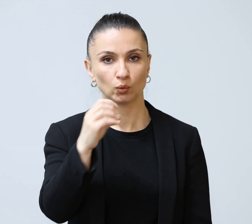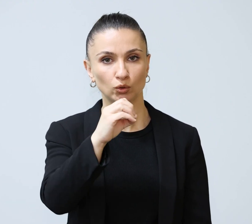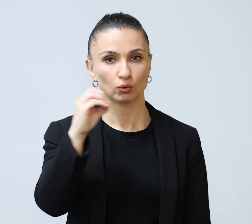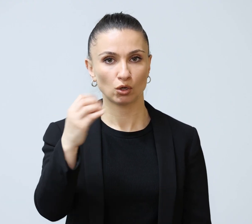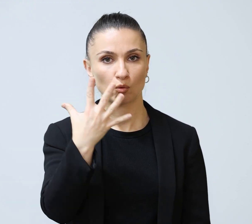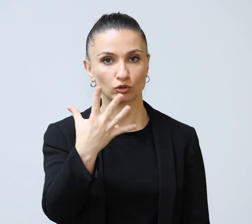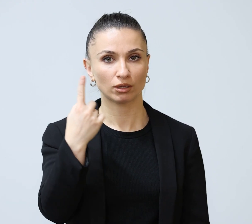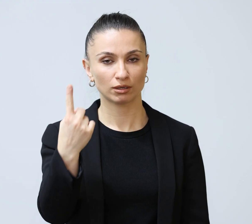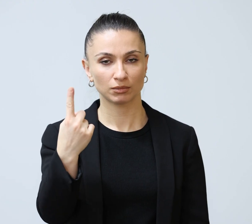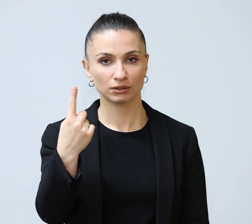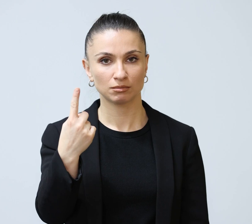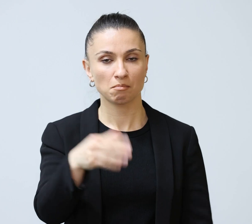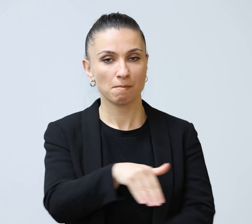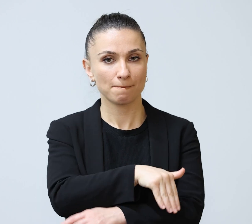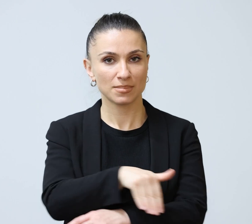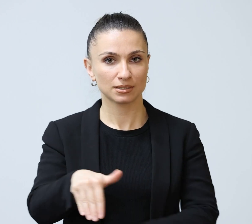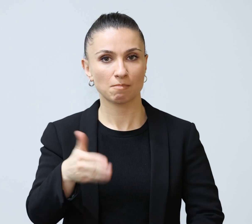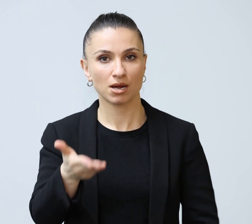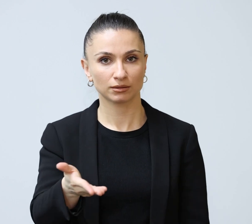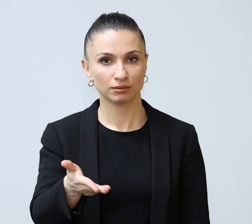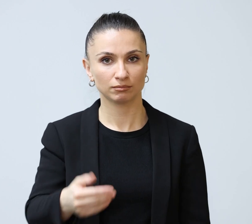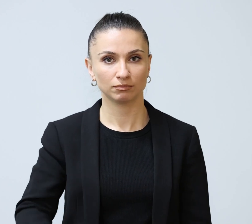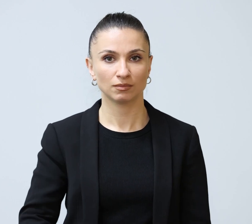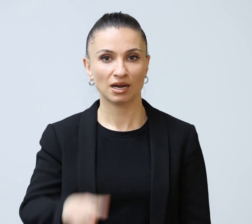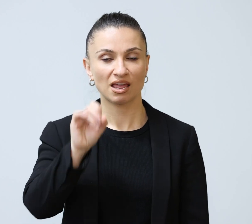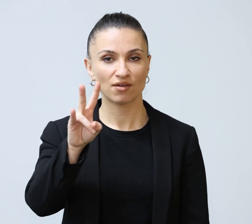0051 Հասցե Լևան